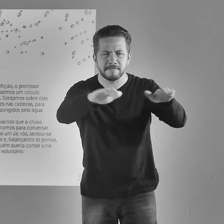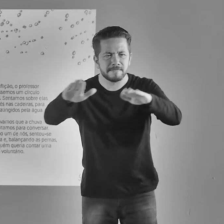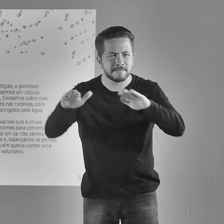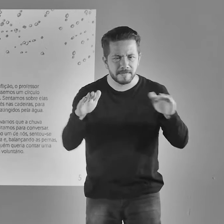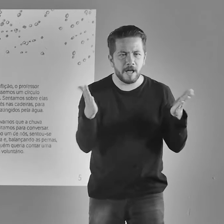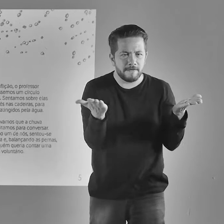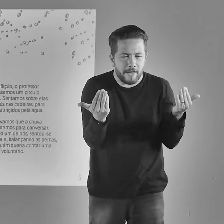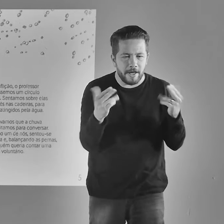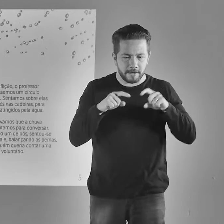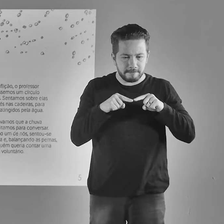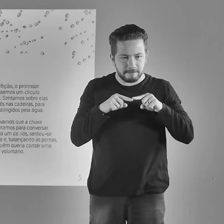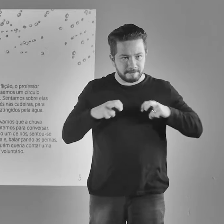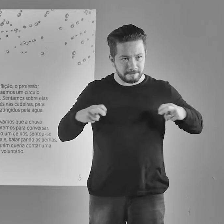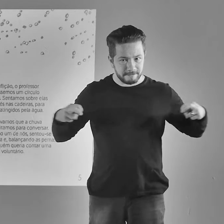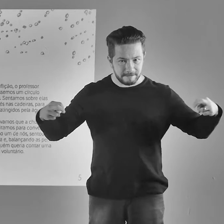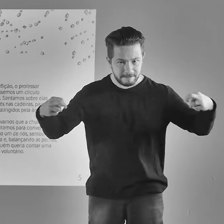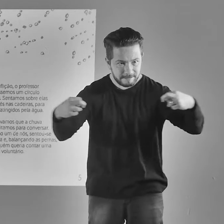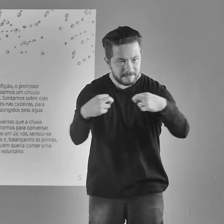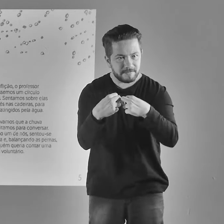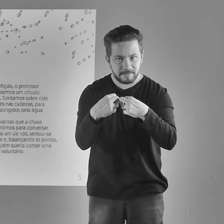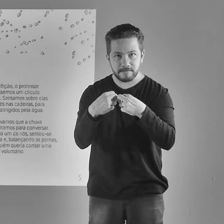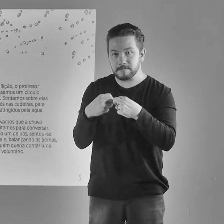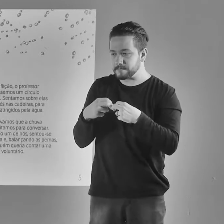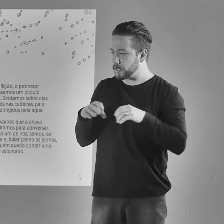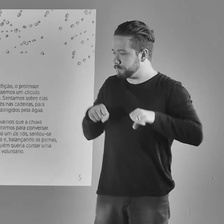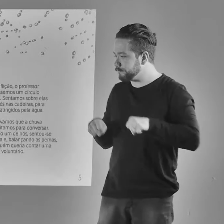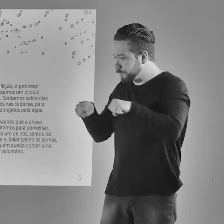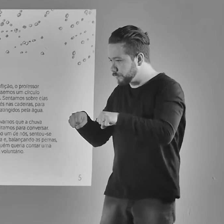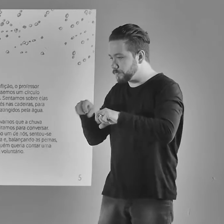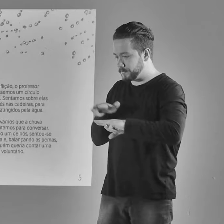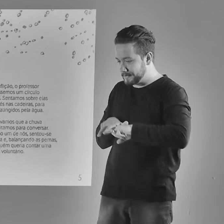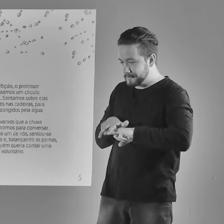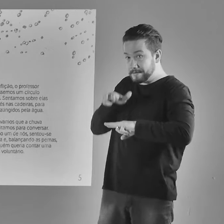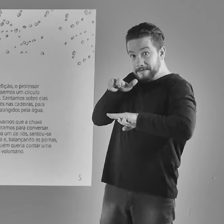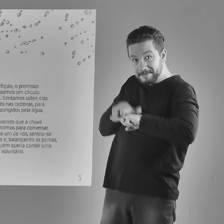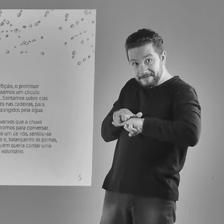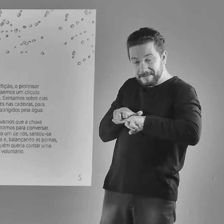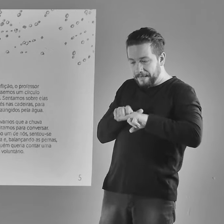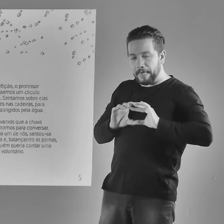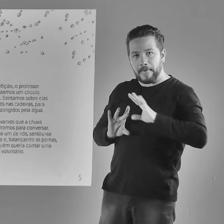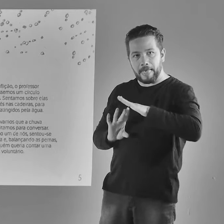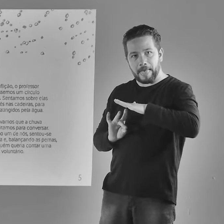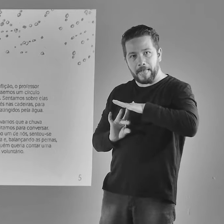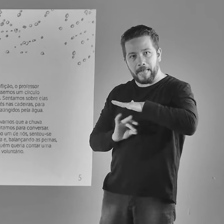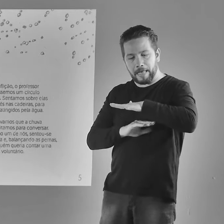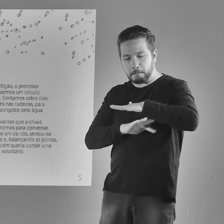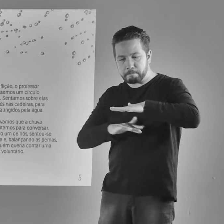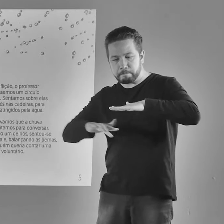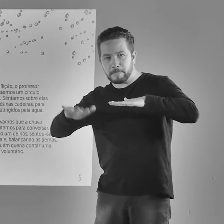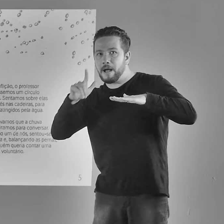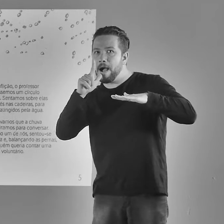um círculo com as carteiras. Sentamos sobre elas e colocamos os pés nas cadeiras para que não